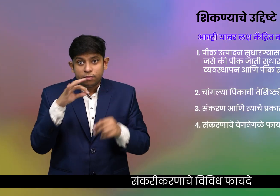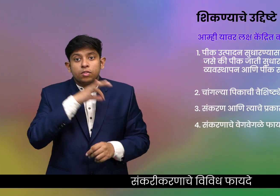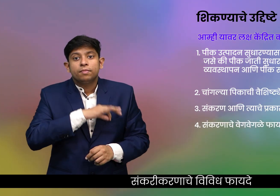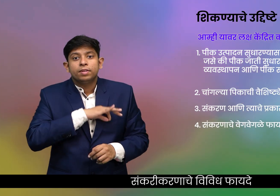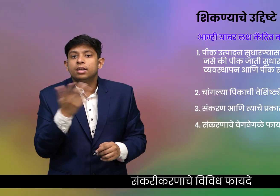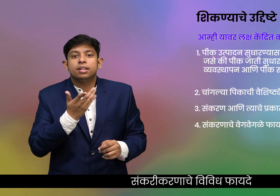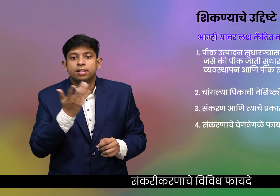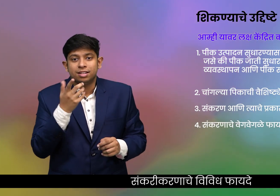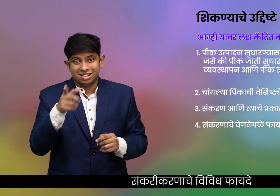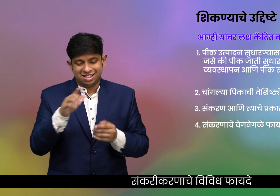संकरीकरणाचे विविध फायदे.